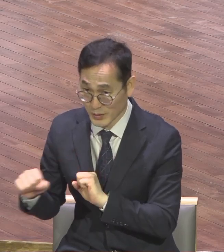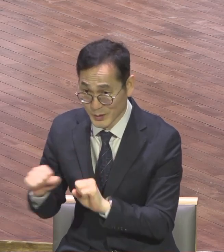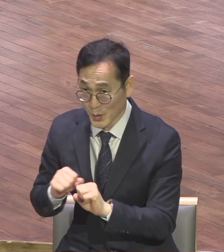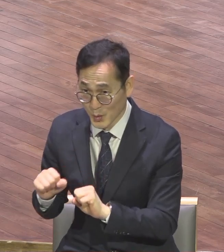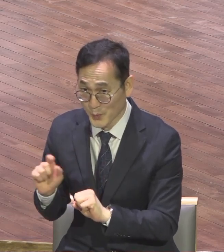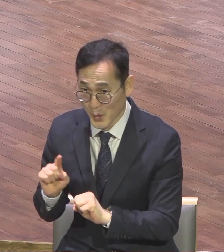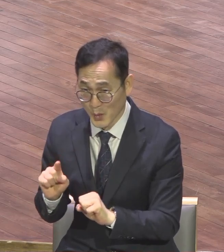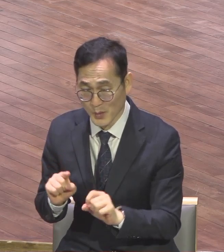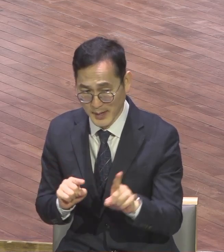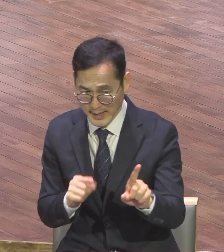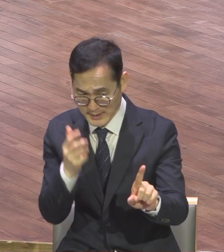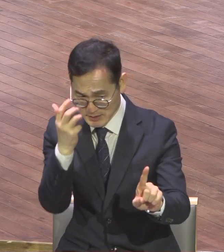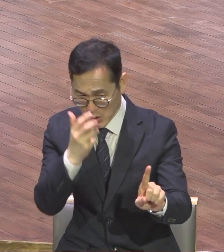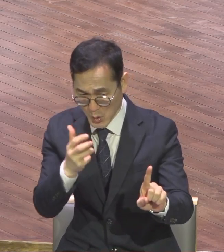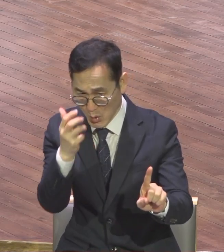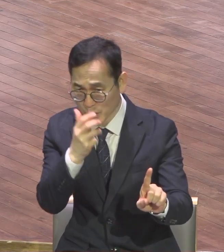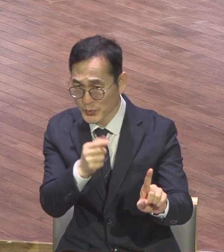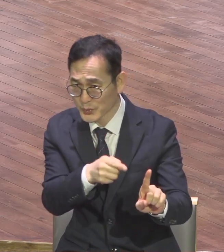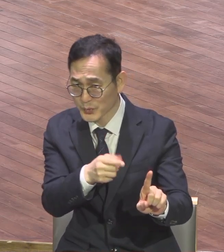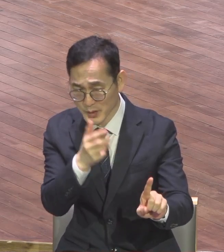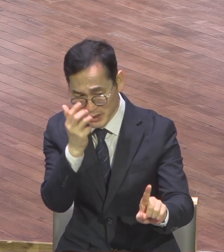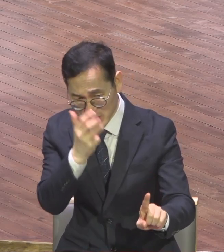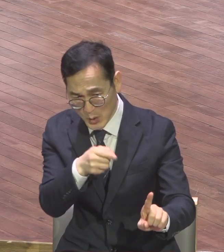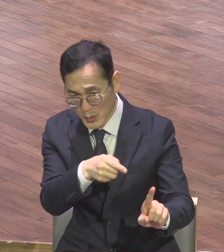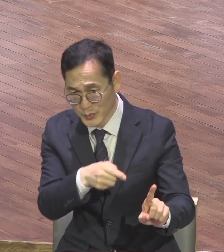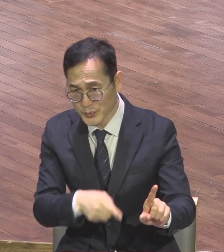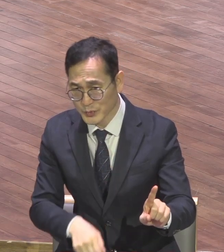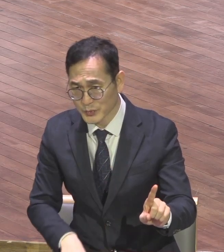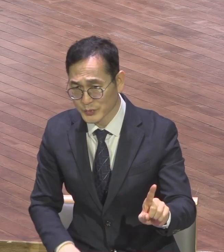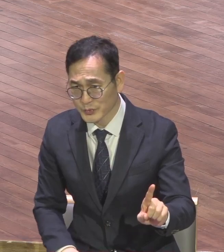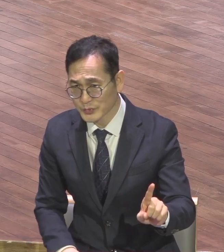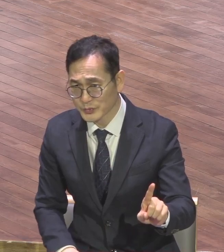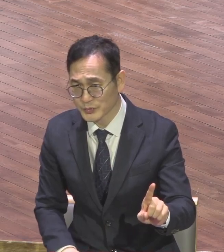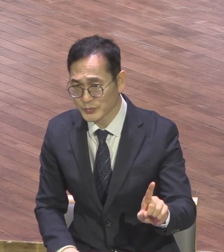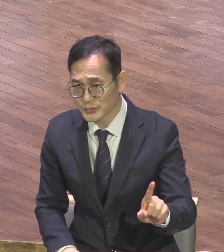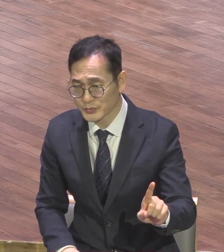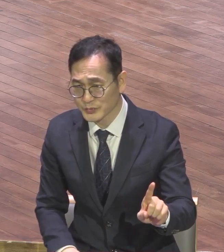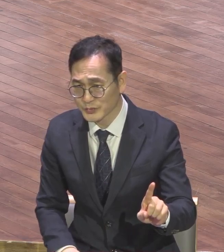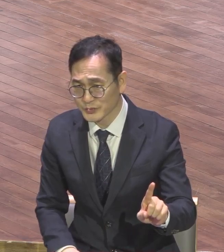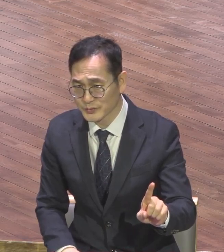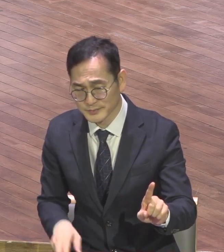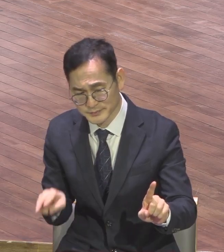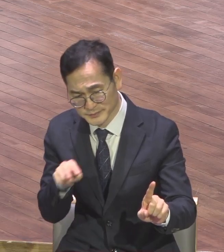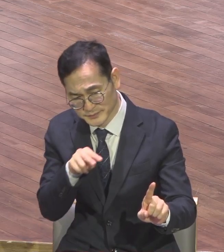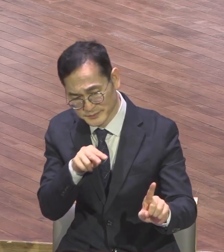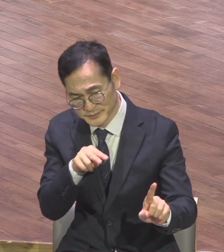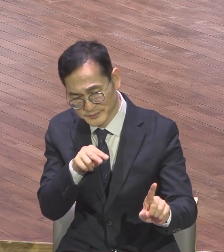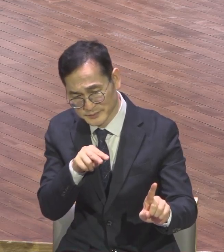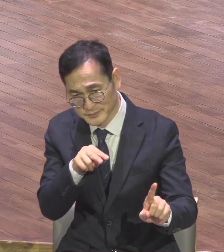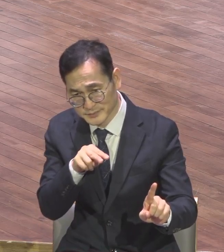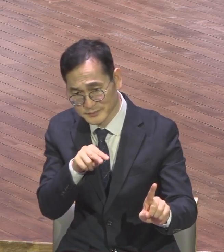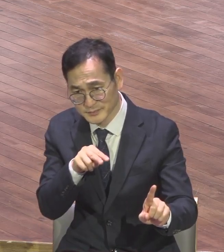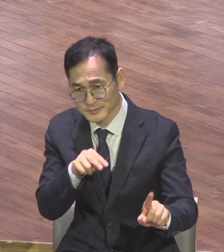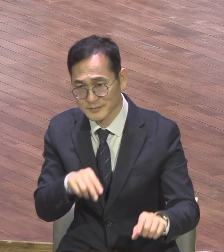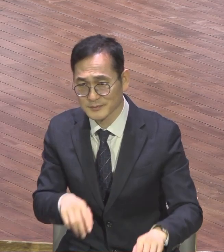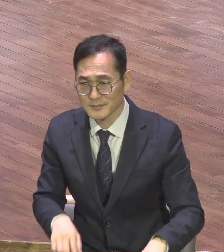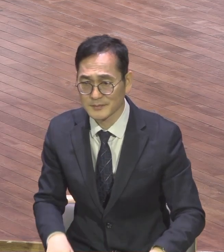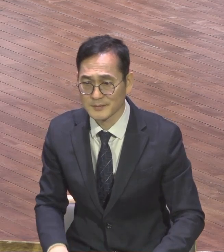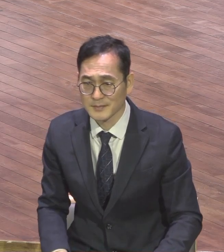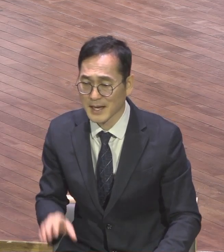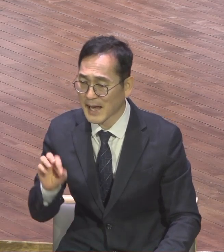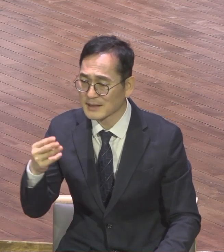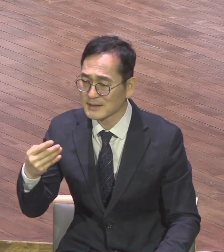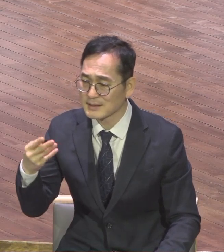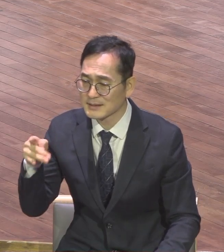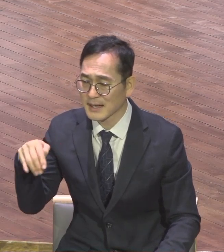삼위일조는요, 한 영혼에 대해 주목했다, 집중했다. 안드레스가 감옥에 있는데 그 목사님이 계속해서 면회하면서 그렇게 안